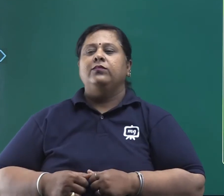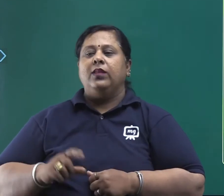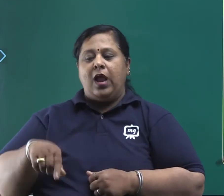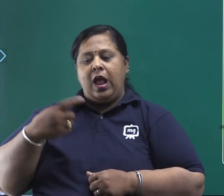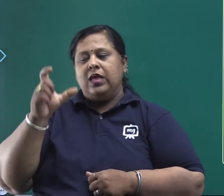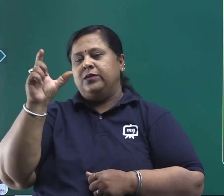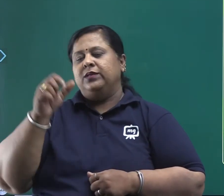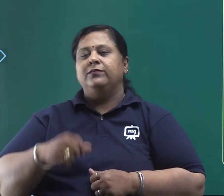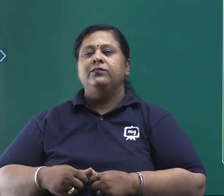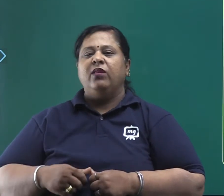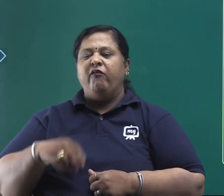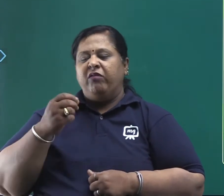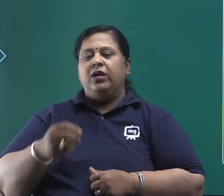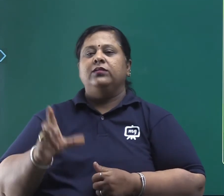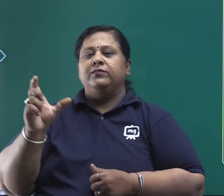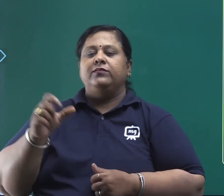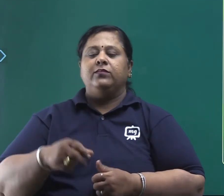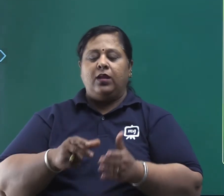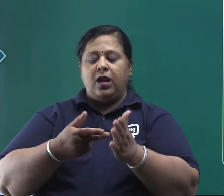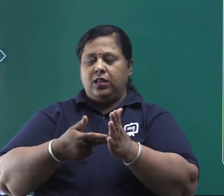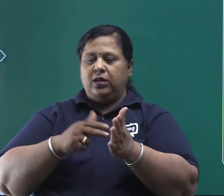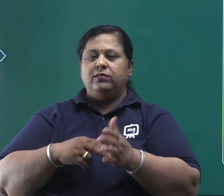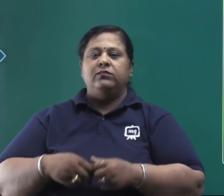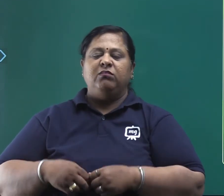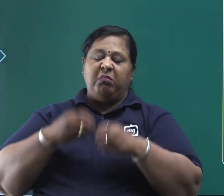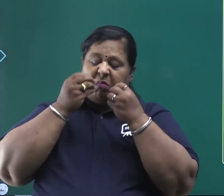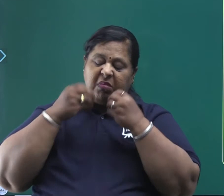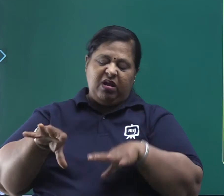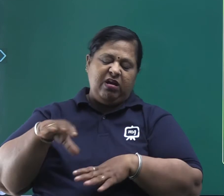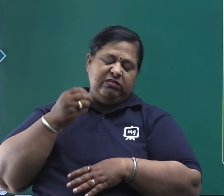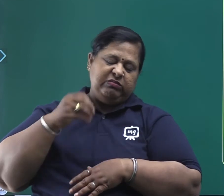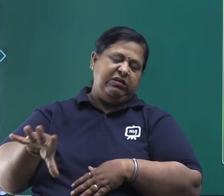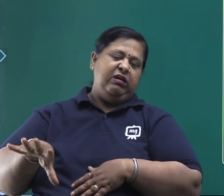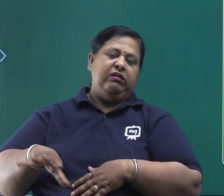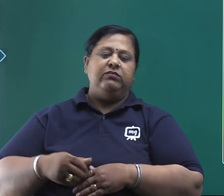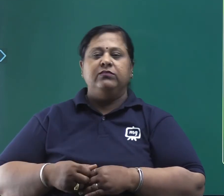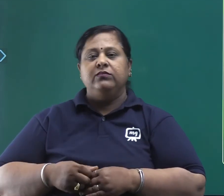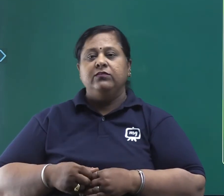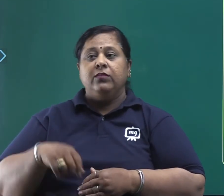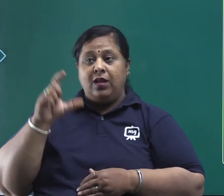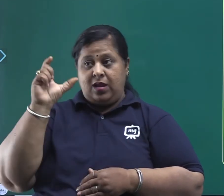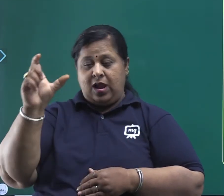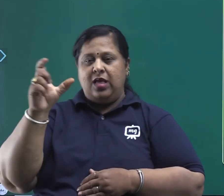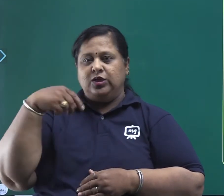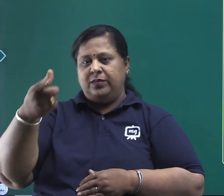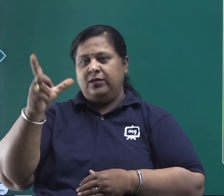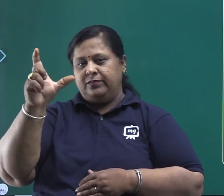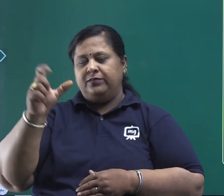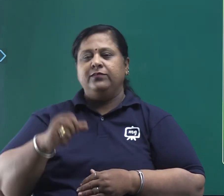आगे का शब्द है व्यर्थ, अर्थ होगा बेकार। आगे का शब्द